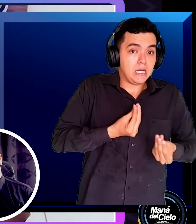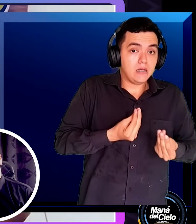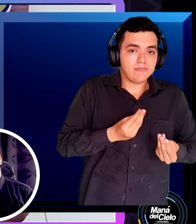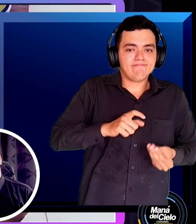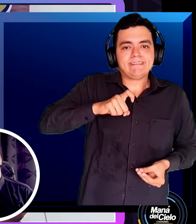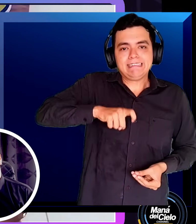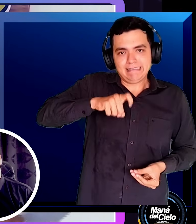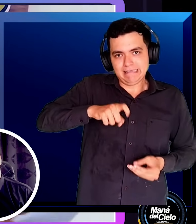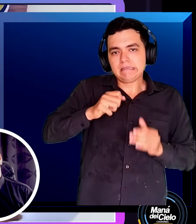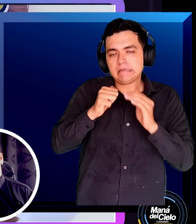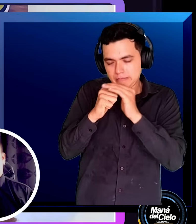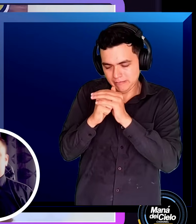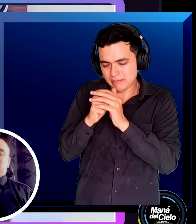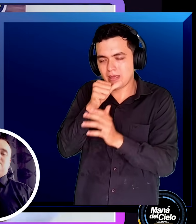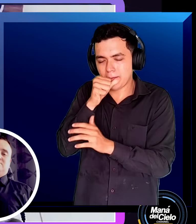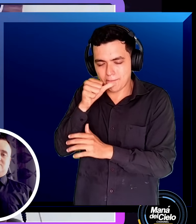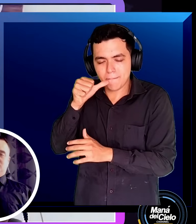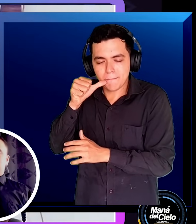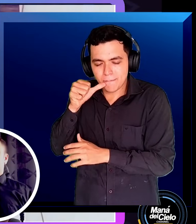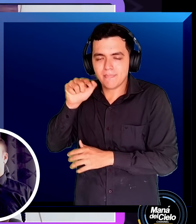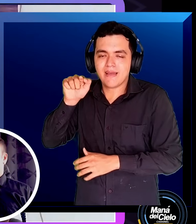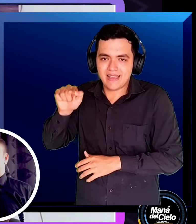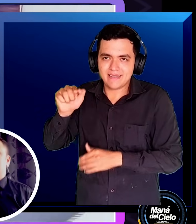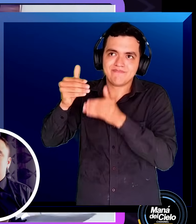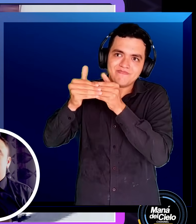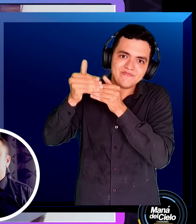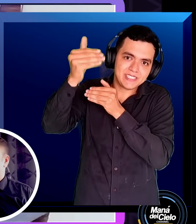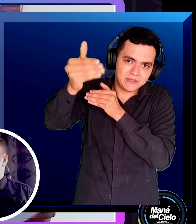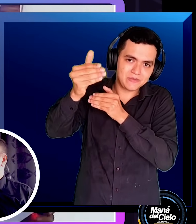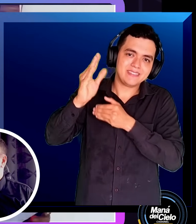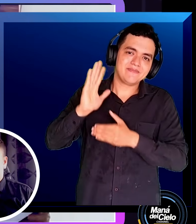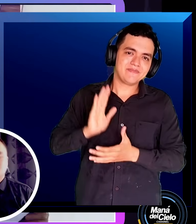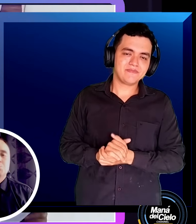En otras palabras, es un tiempo